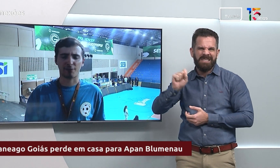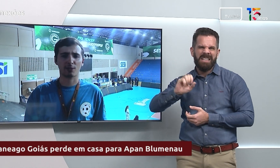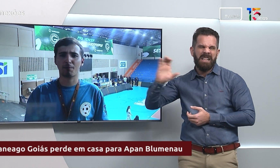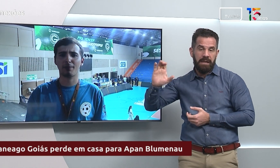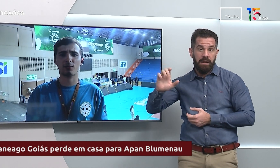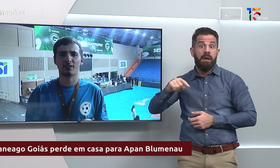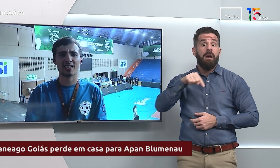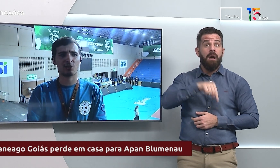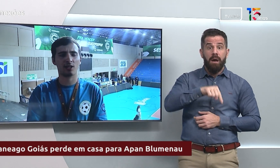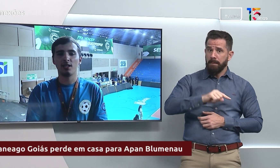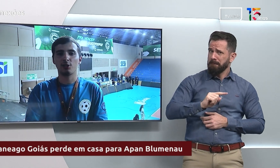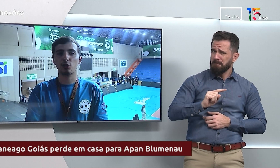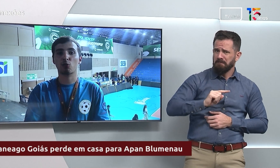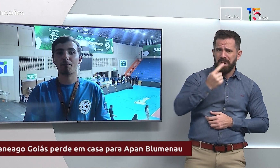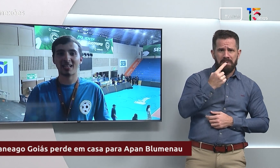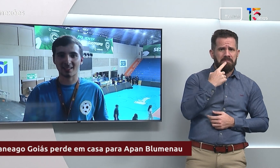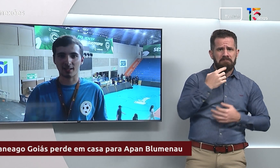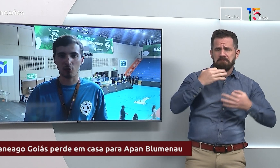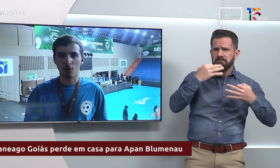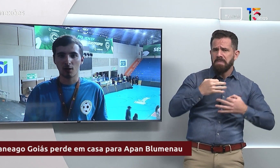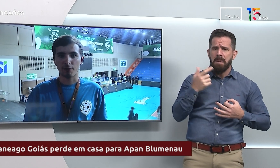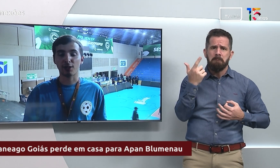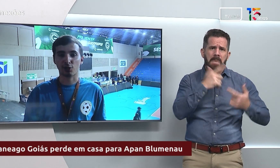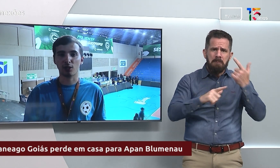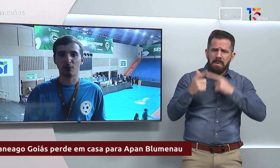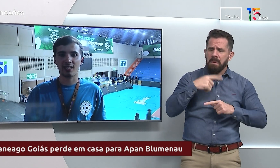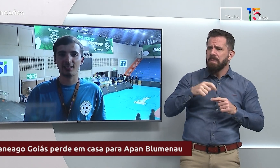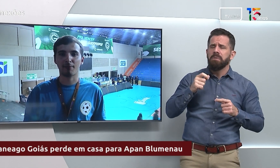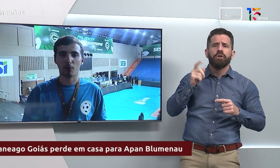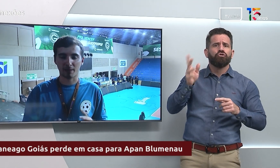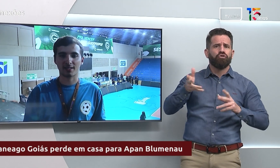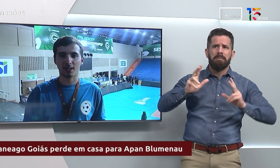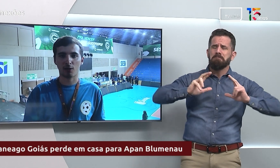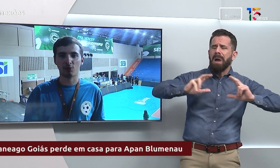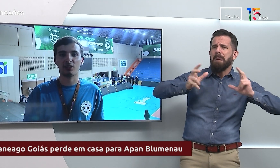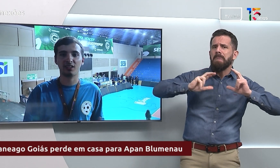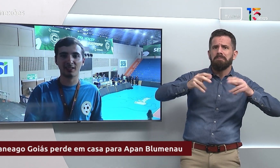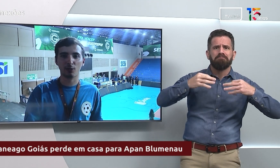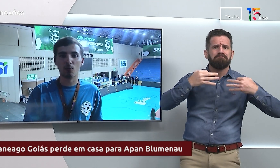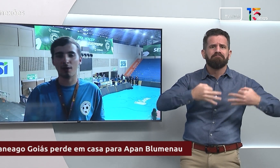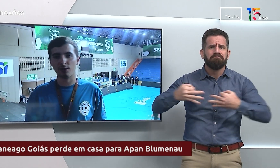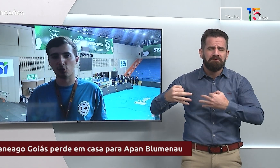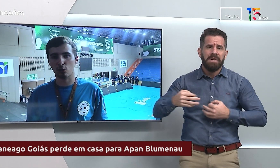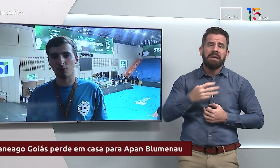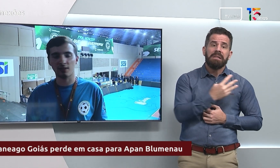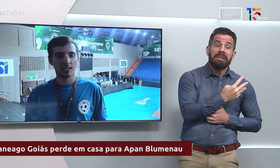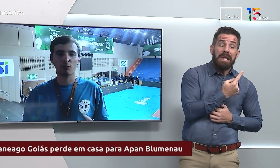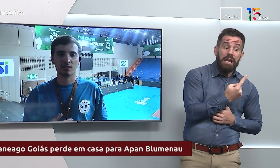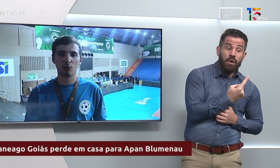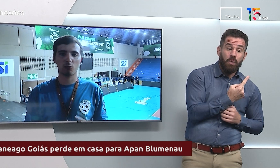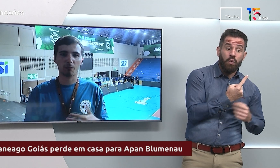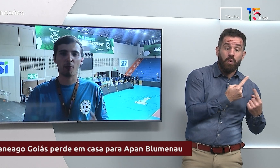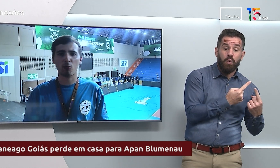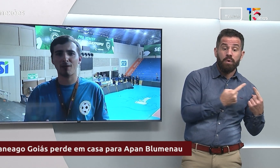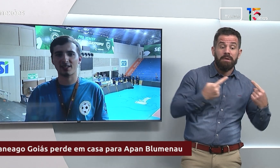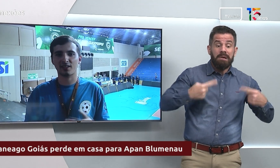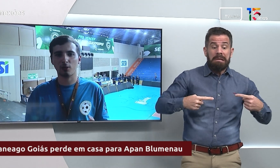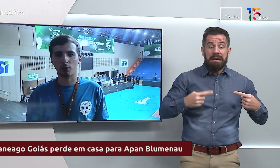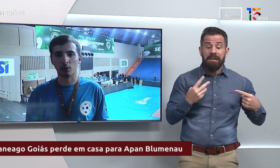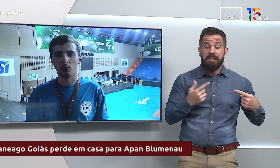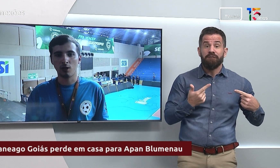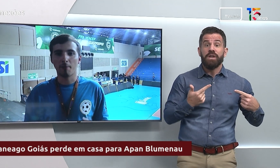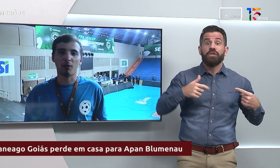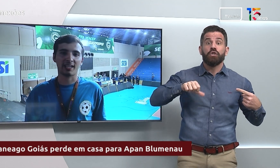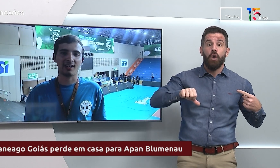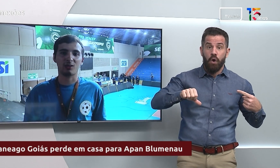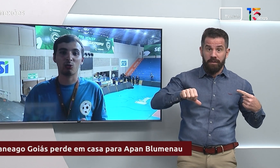Esmeraldino fez um primeiro set de superação, fechando ele numa parcial de 31-29 e um segundo um pouco mais